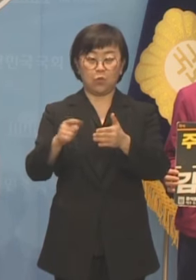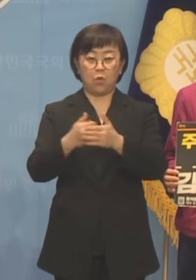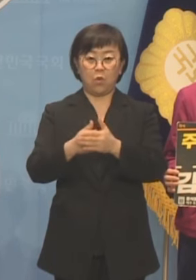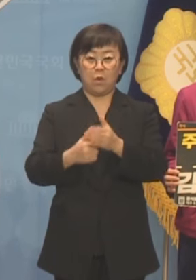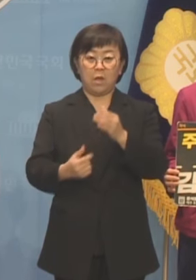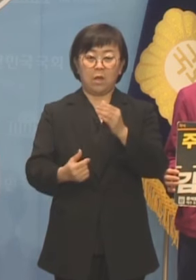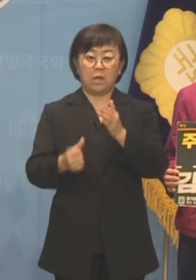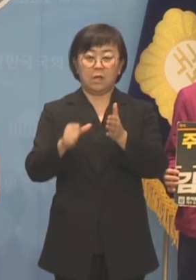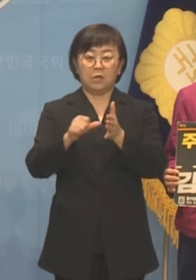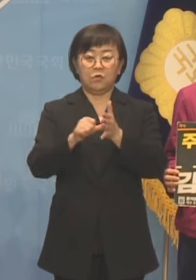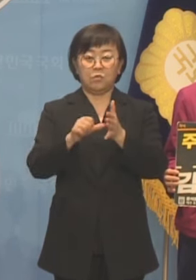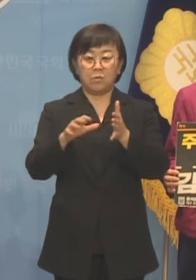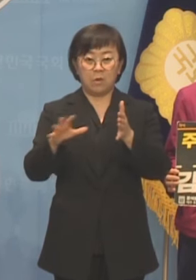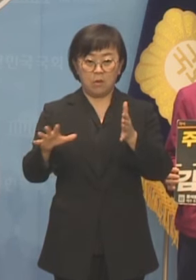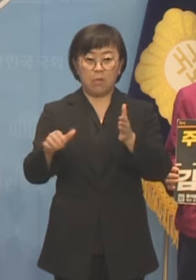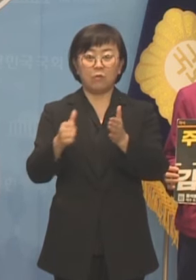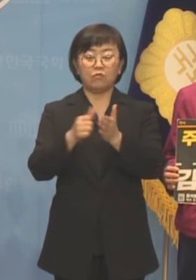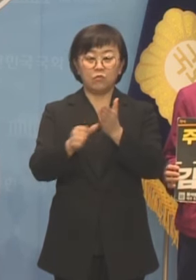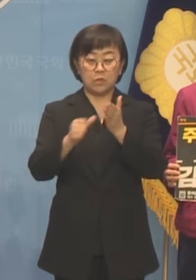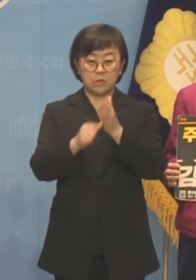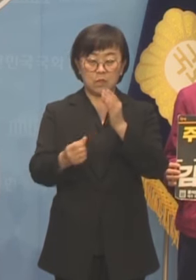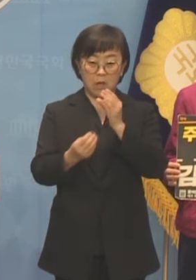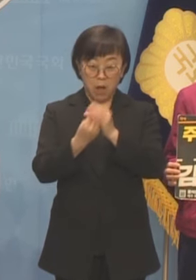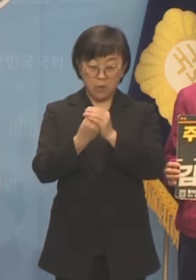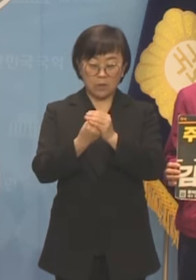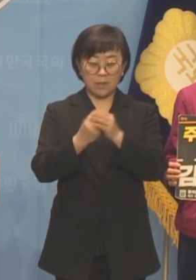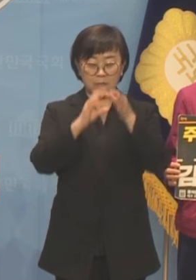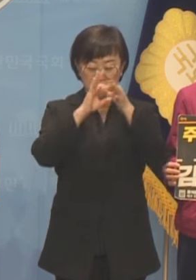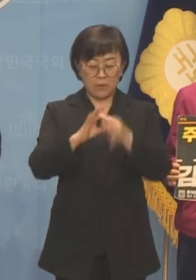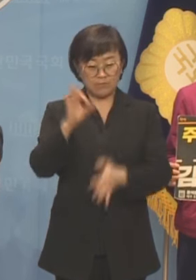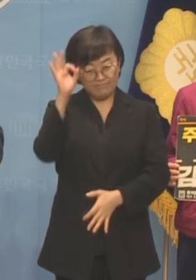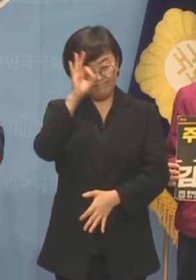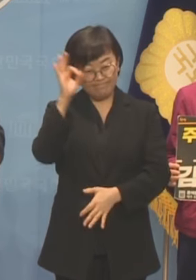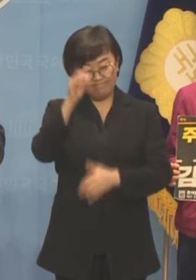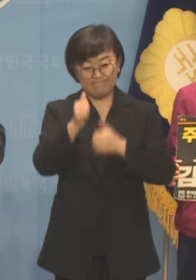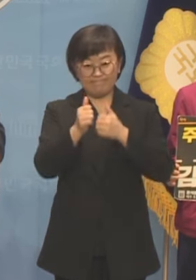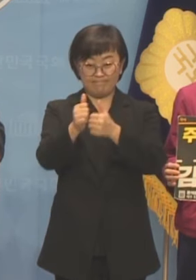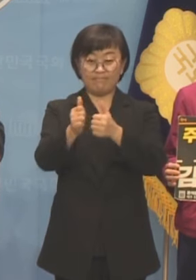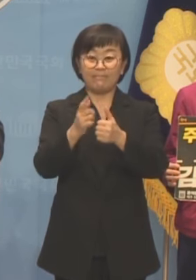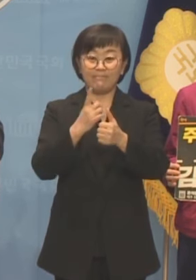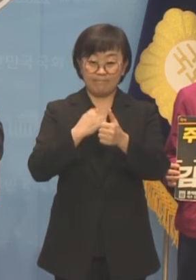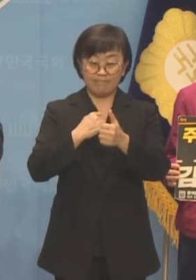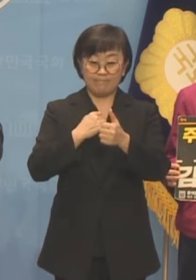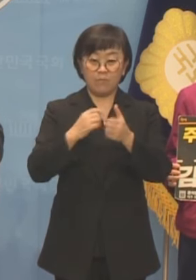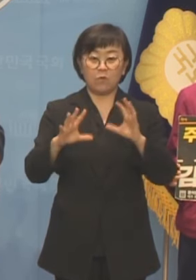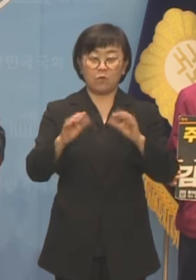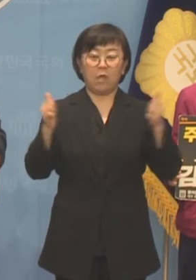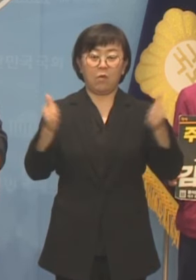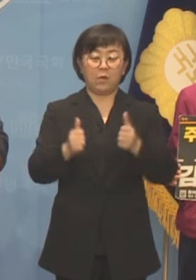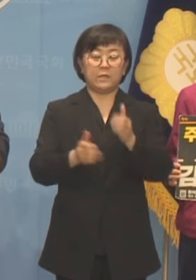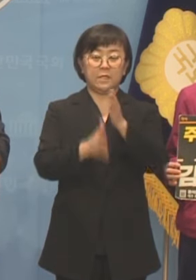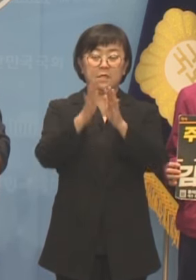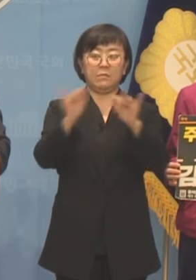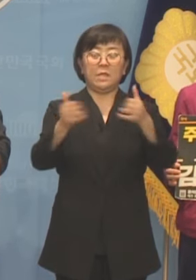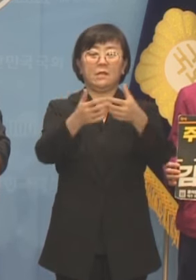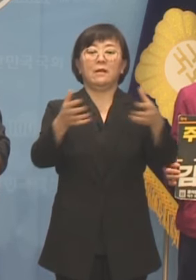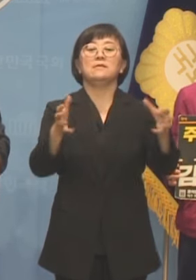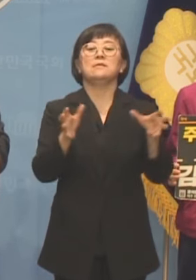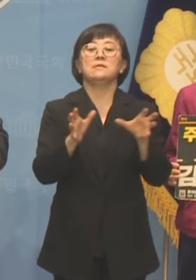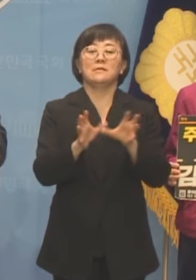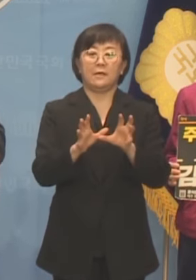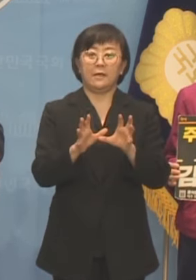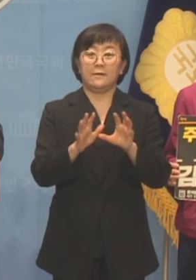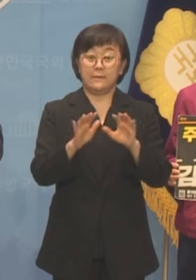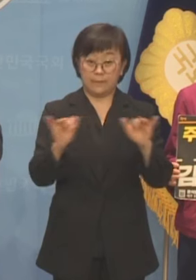혹 인사개인 문제까지 계속해서 추적해 왔던 어 국회의원과 민생 시민 단체 이론들